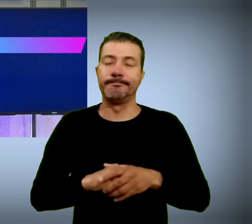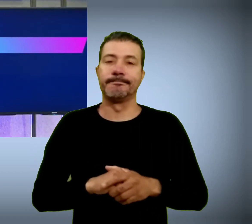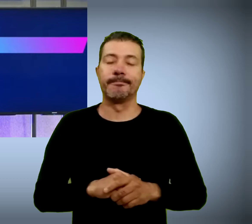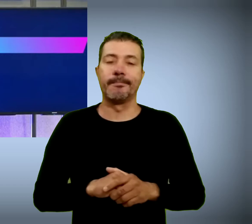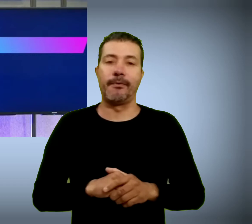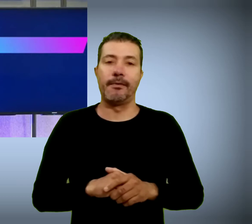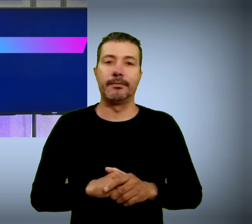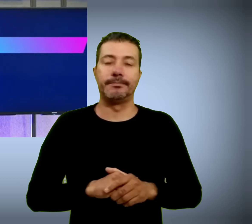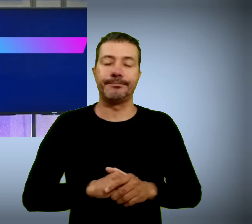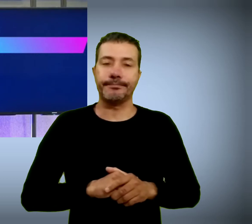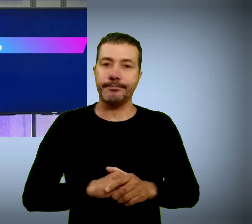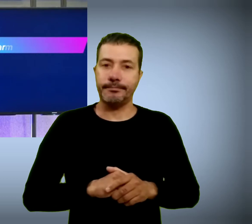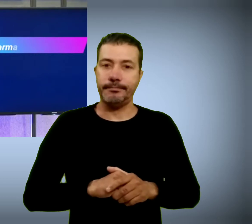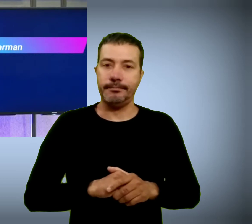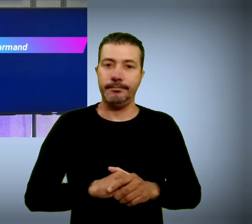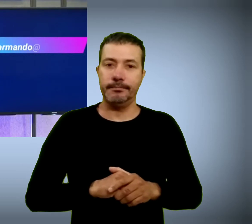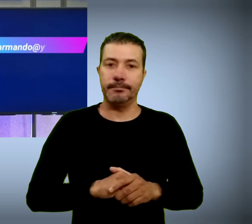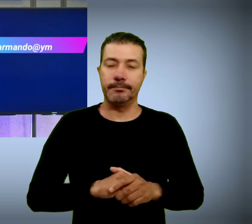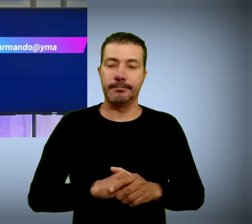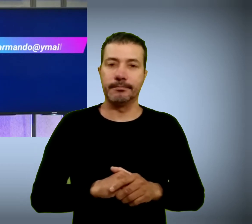aqui.